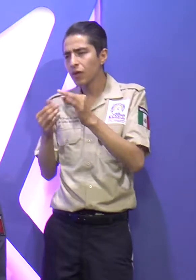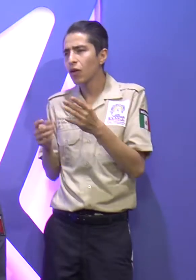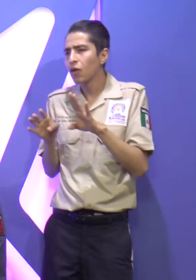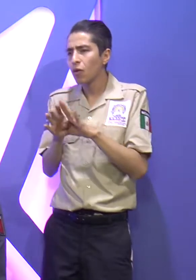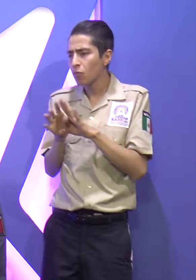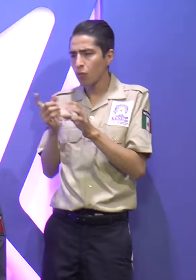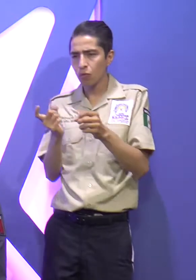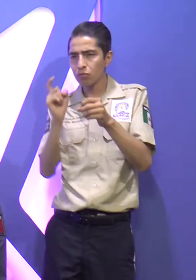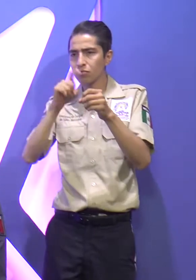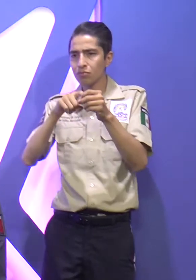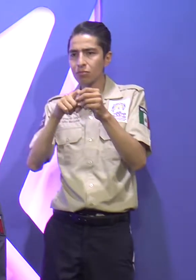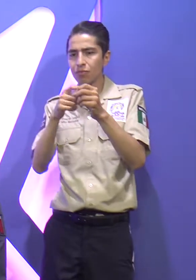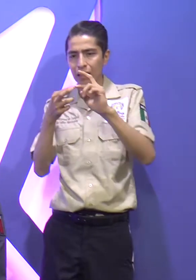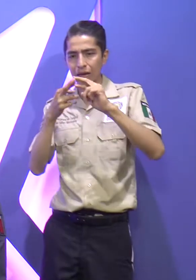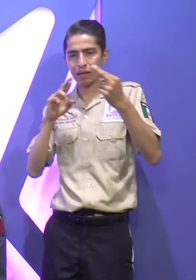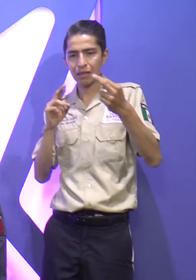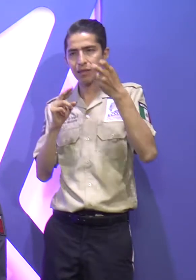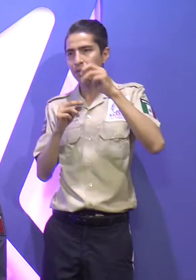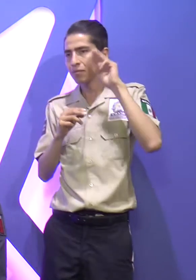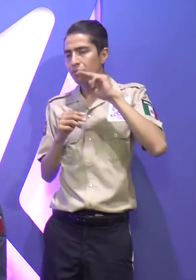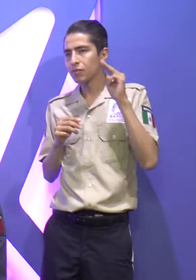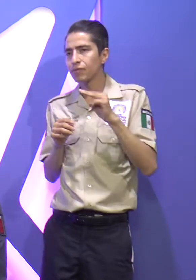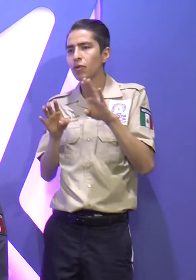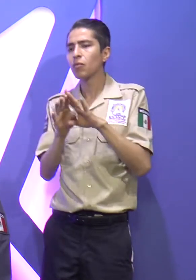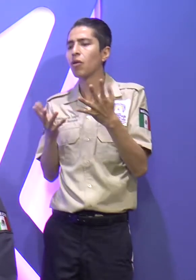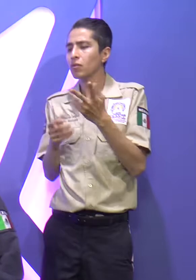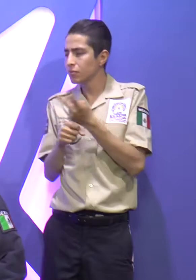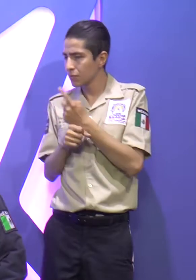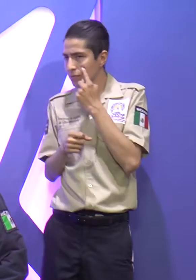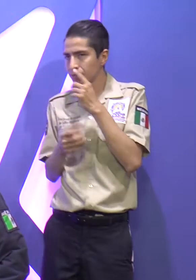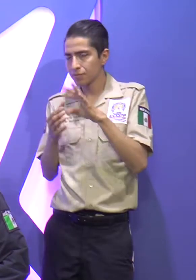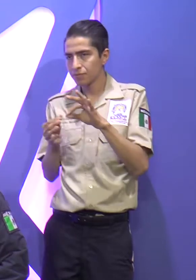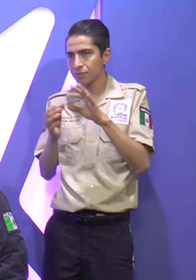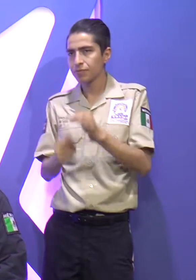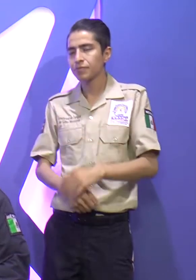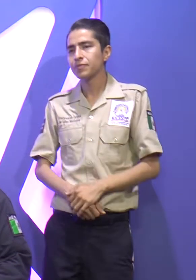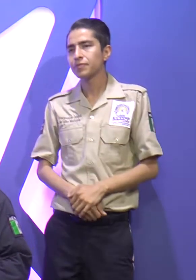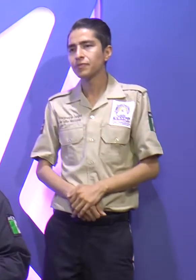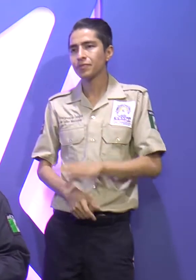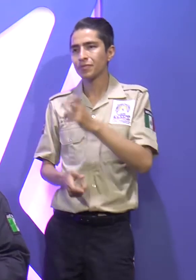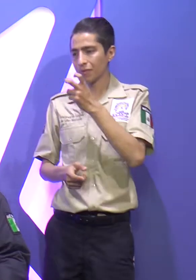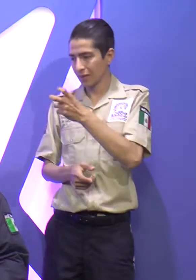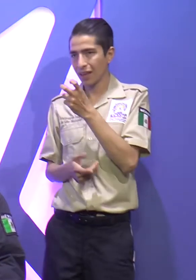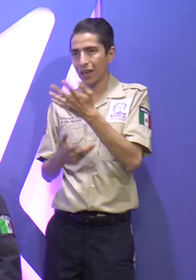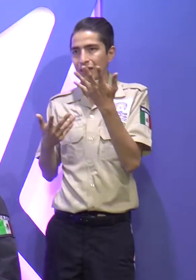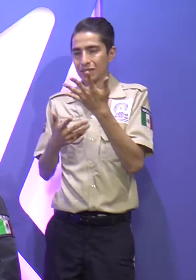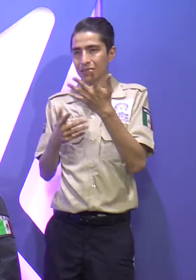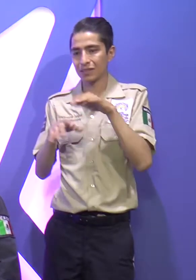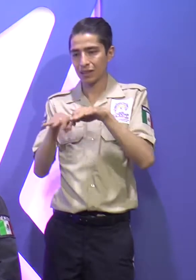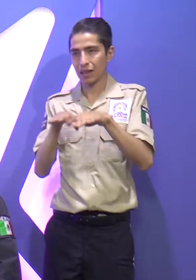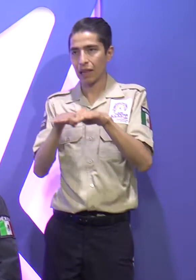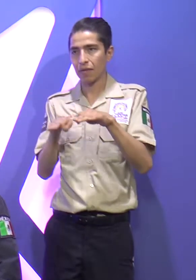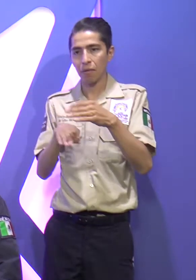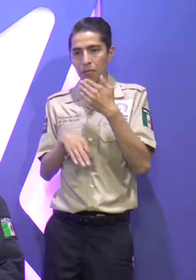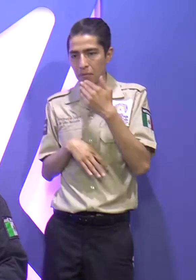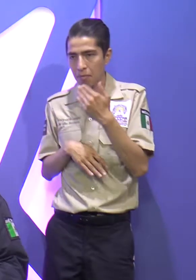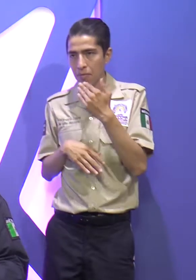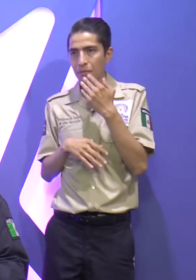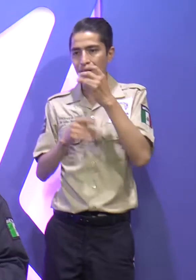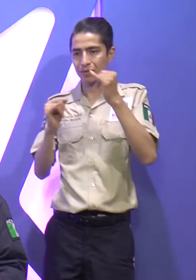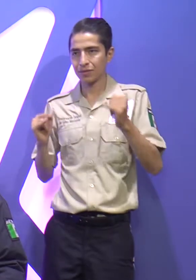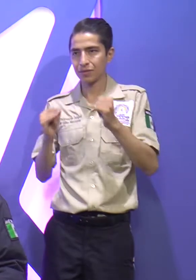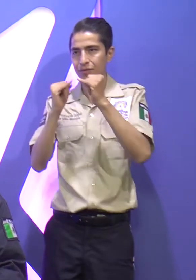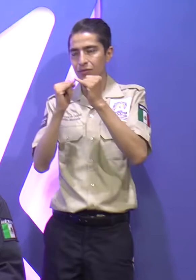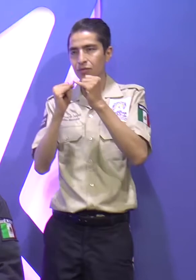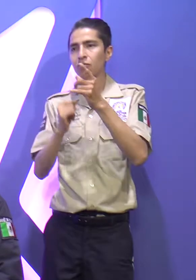la incorporación de Michoacán a esta red y cómo es que se da. Mira, en base a las buenas prácticas que estamos realizando en el Instituto de